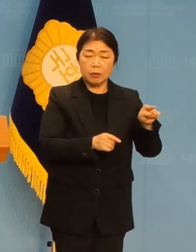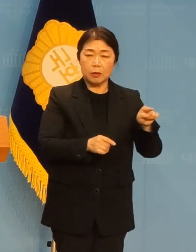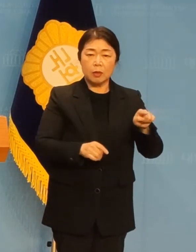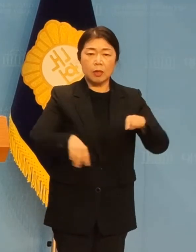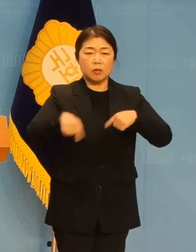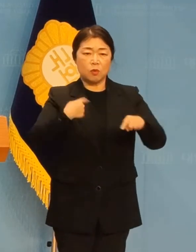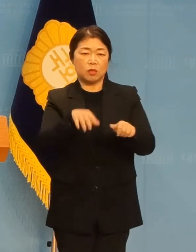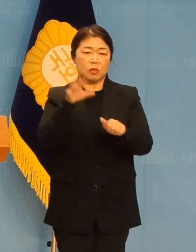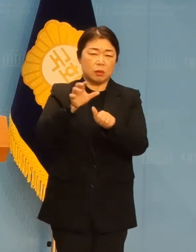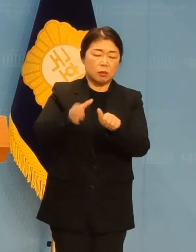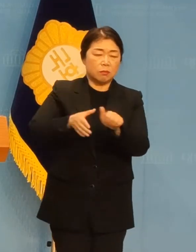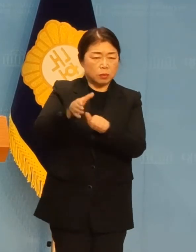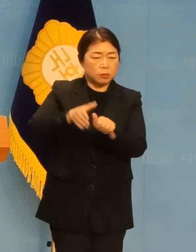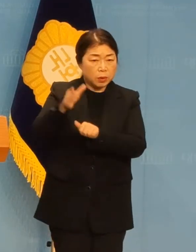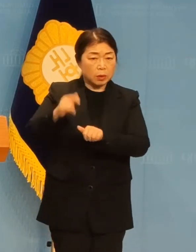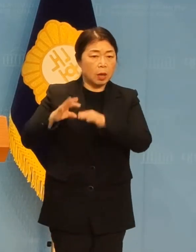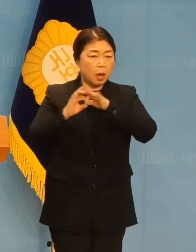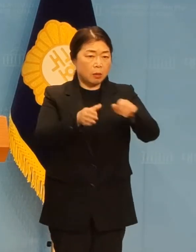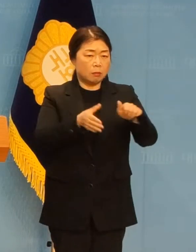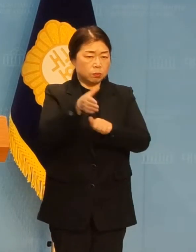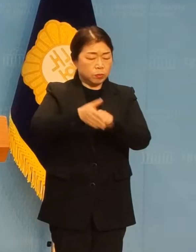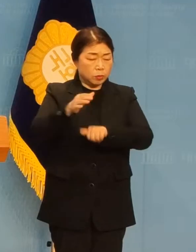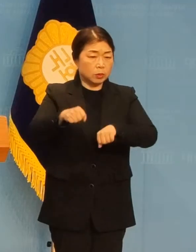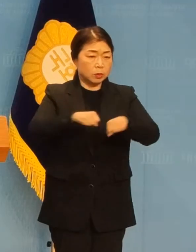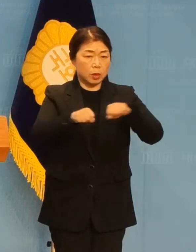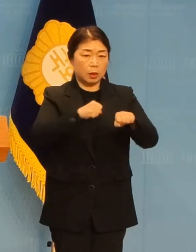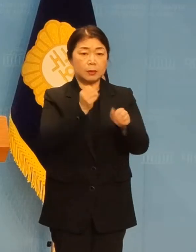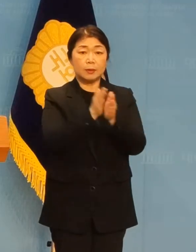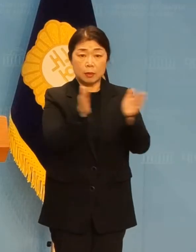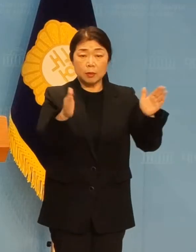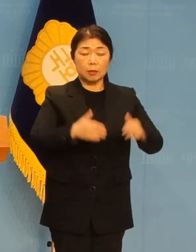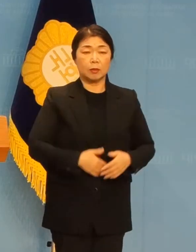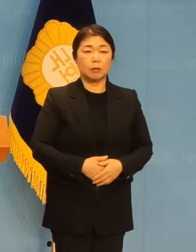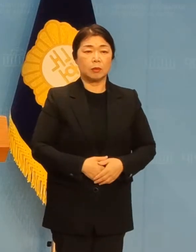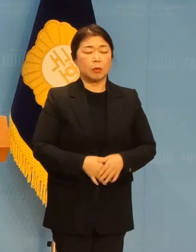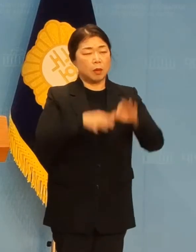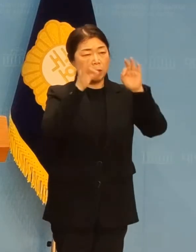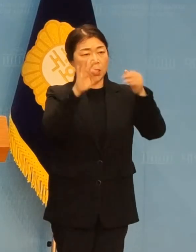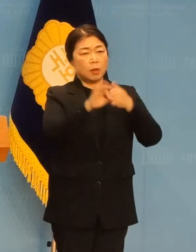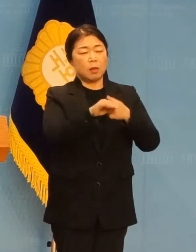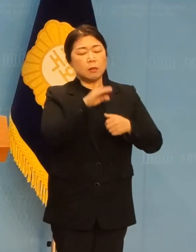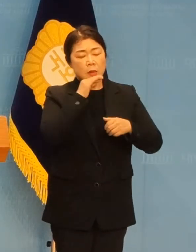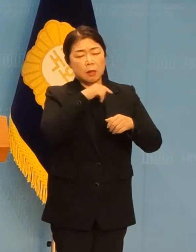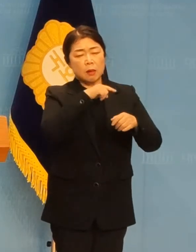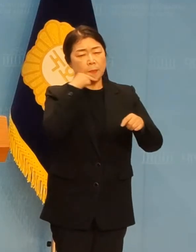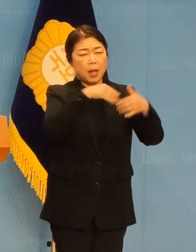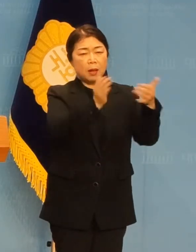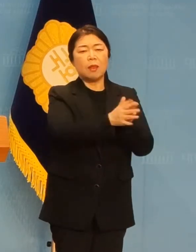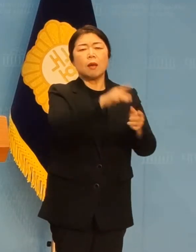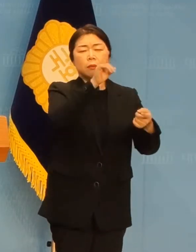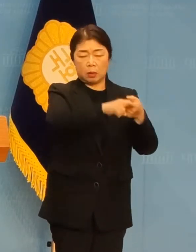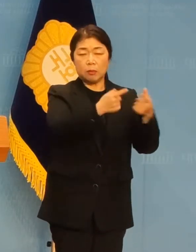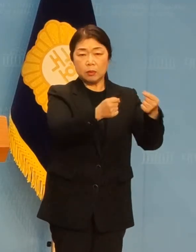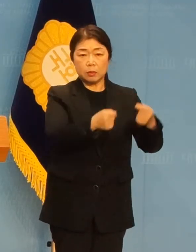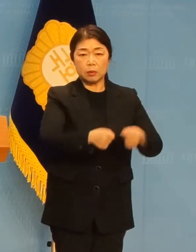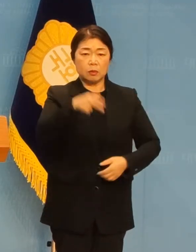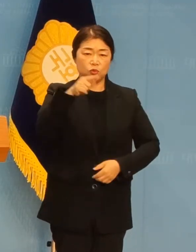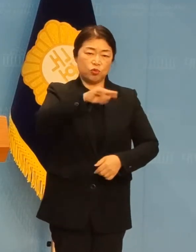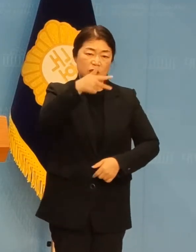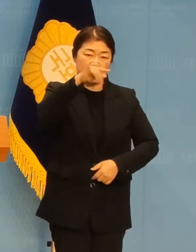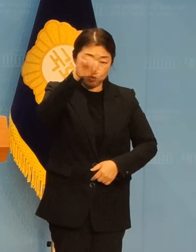공격, 악질적 공격에 나섰습니다. 정말 국힘당은 국힘당이었습니다. 주진우는